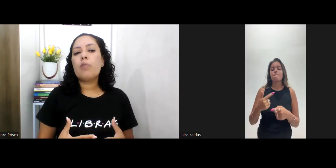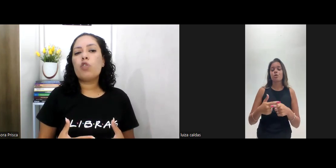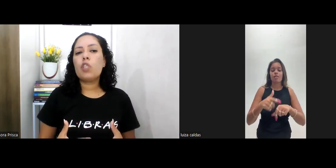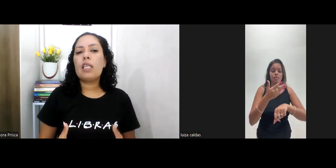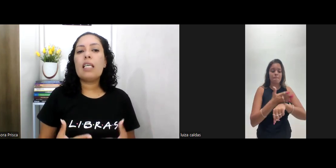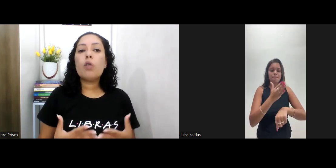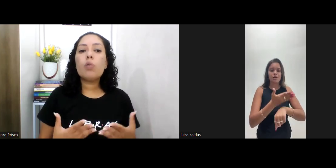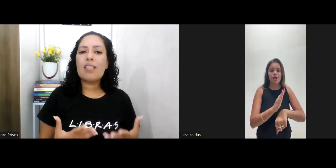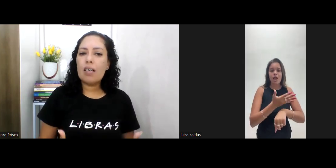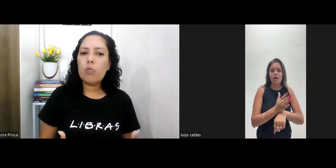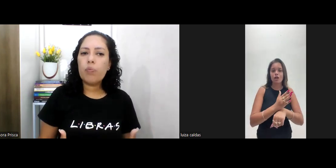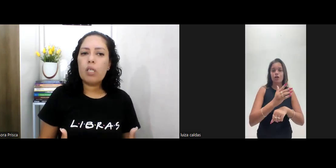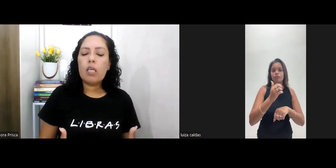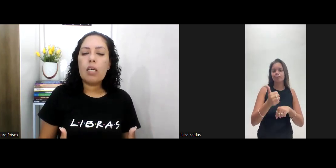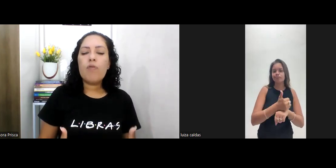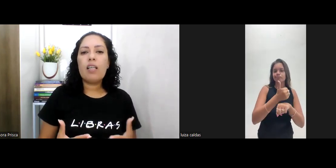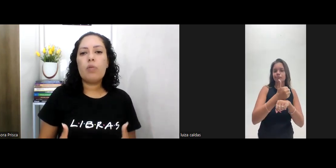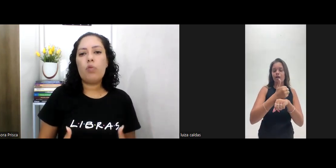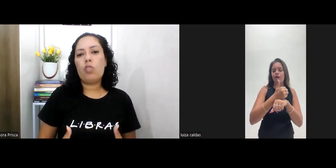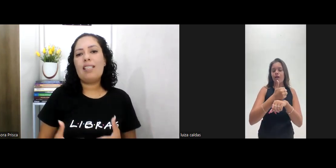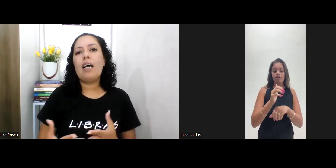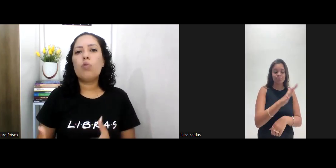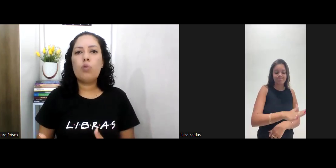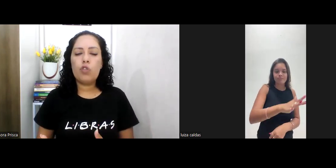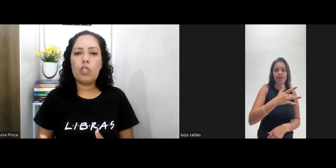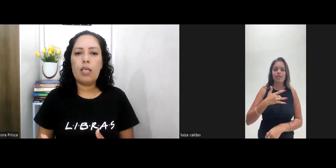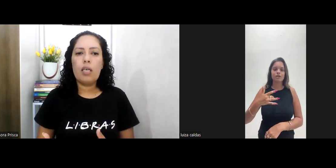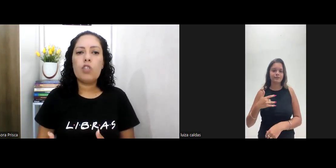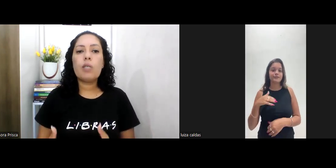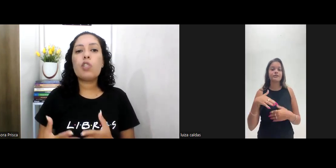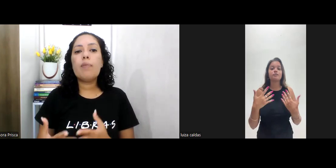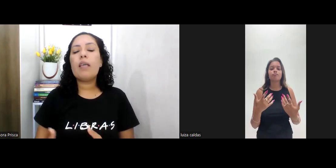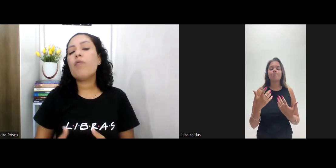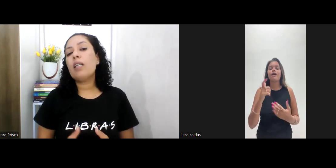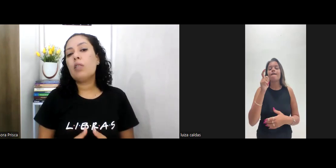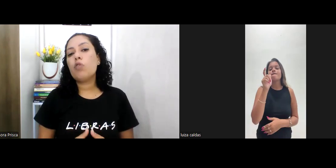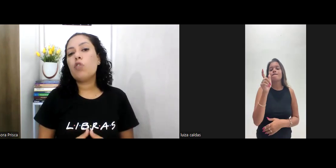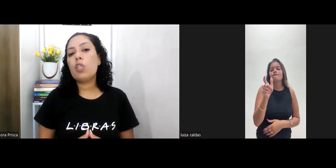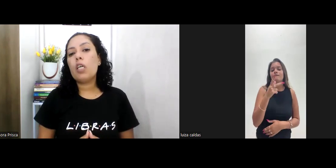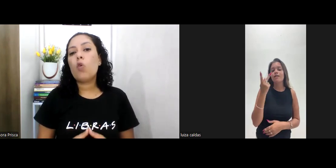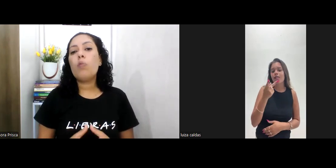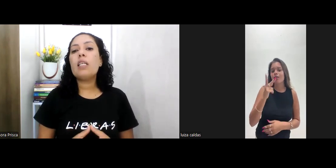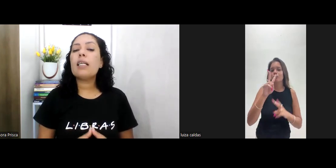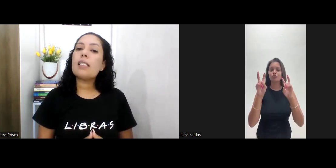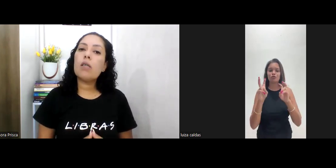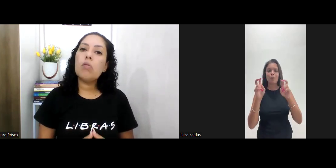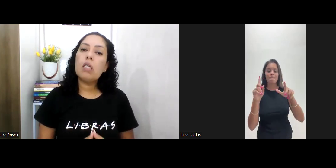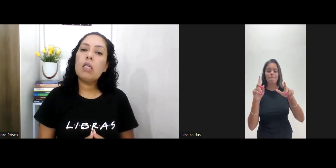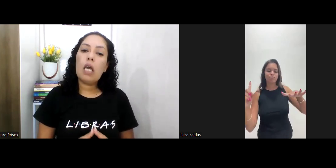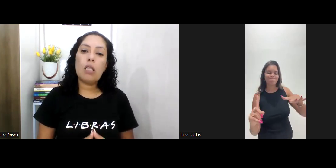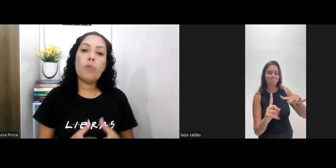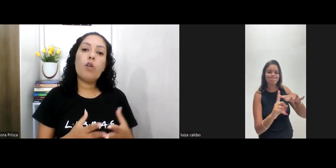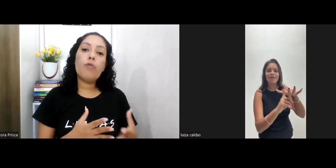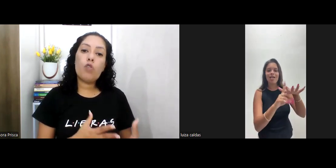nós falamos de inclusão e falamos de saúde, estamos também falando de